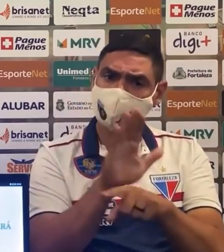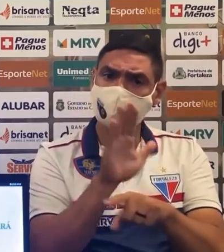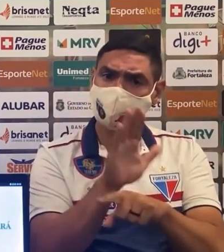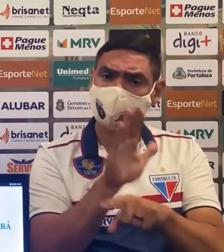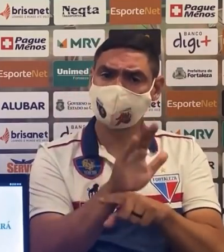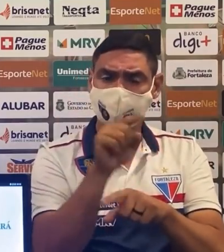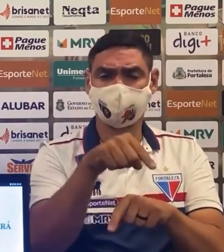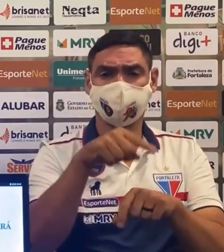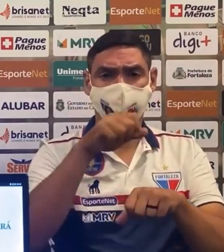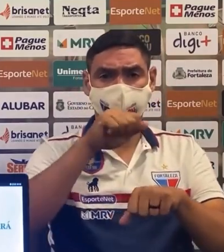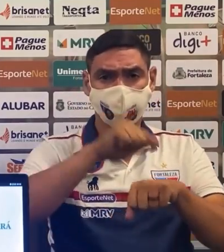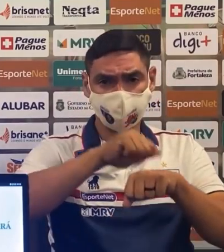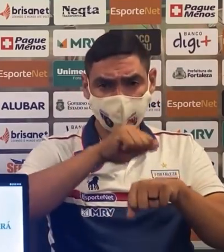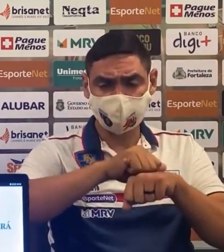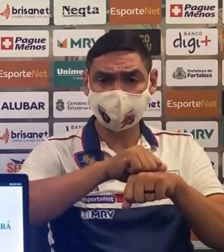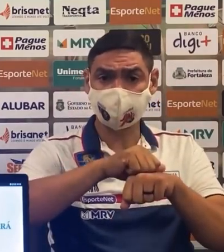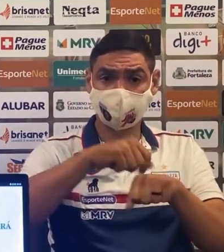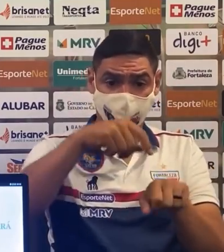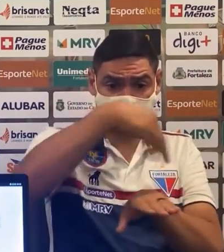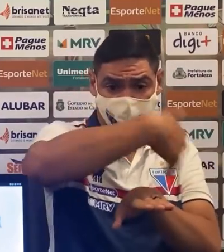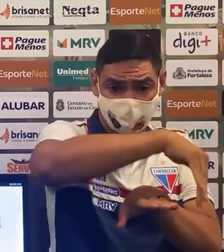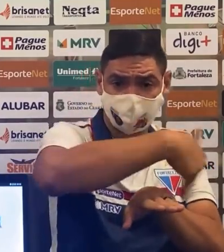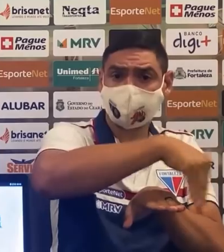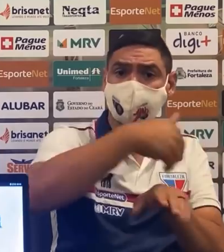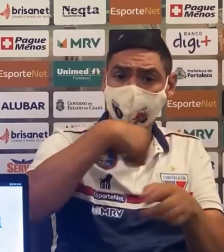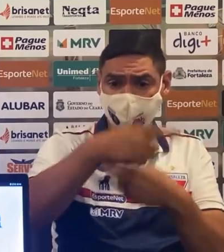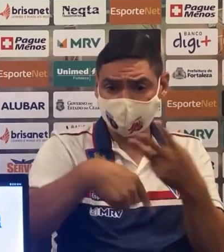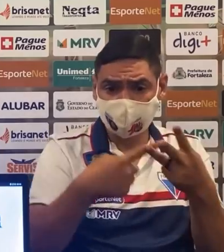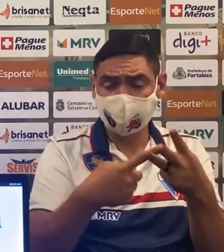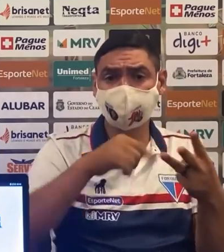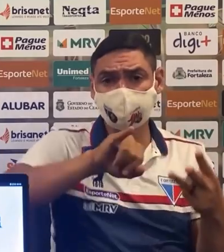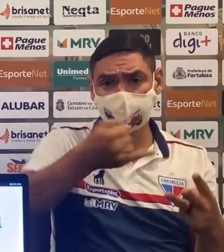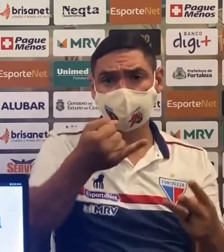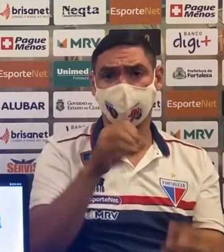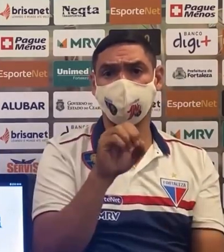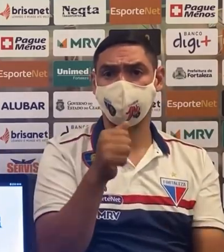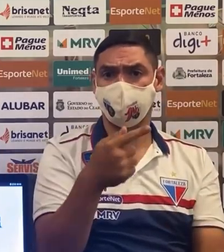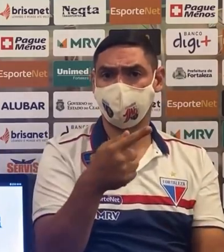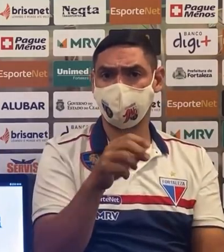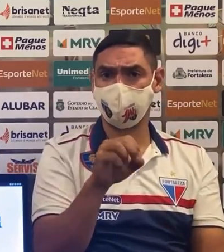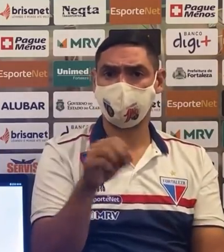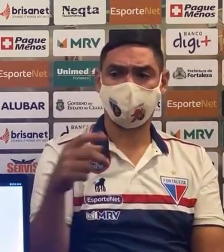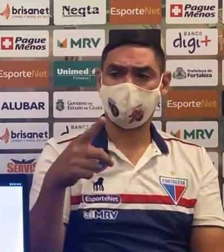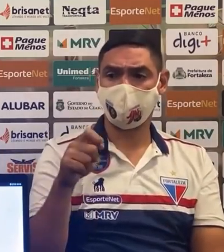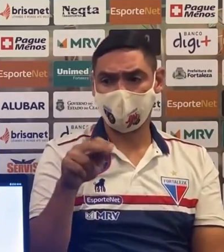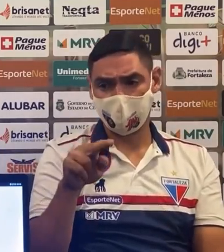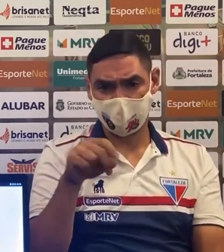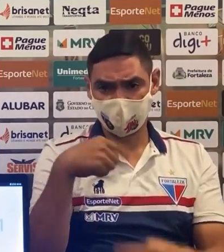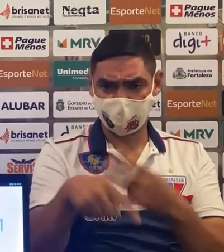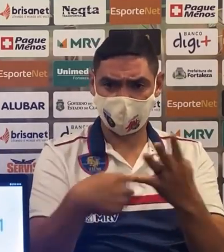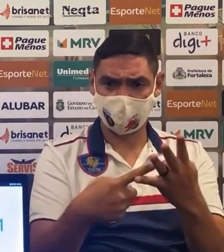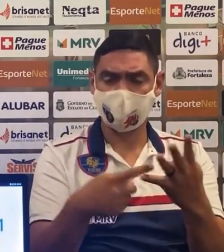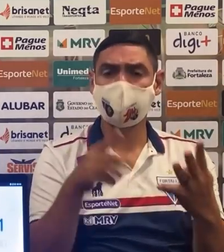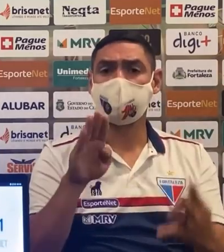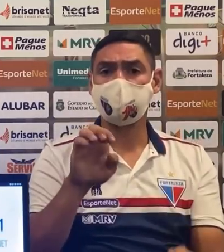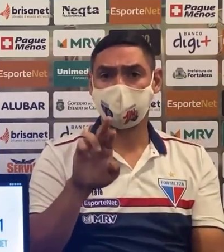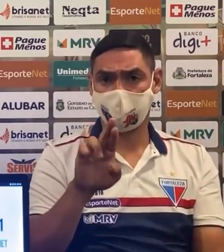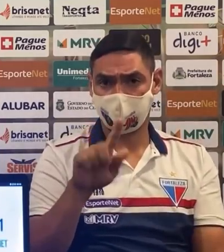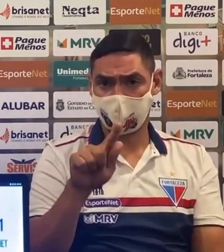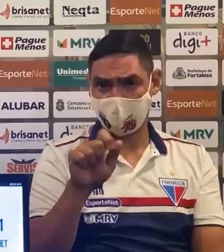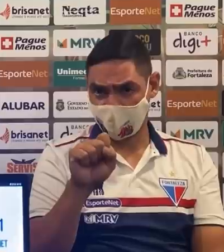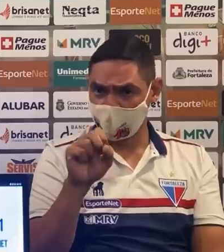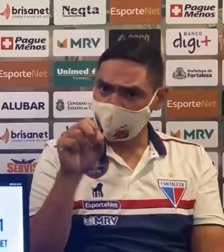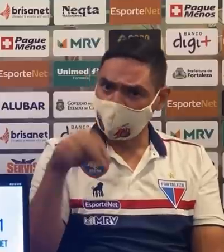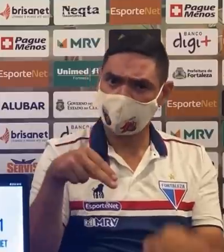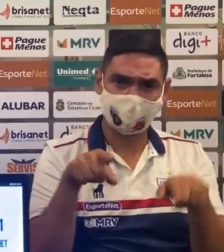ânimo para a equipe ali pelo lado esquerdo. João Paulo entrou dentro da característica dele, então Bergson tentou, criou algumas situações ali, tentou